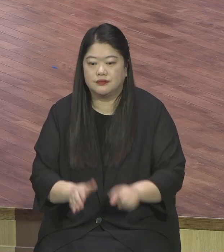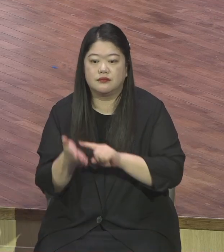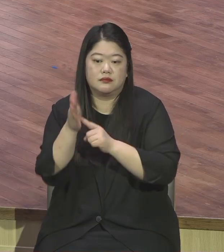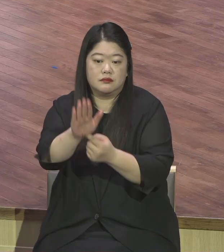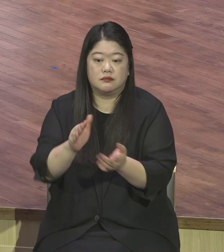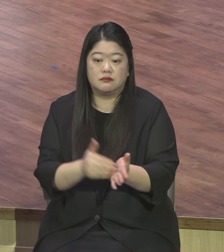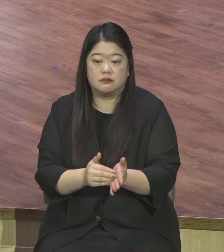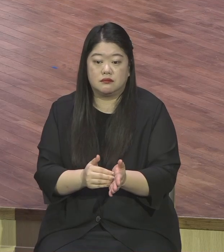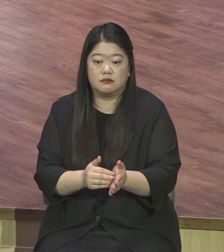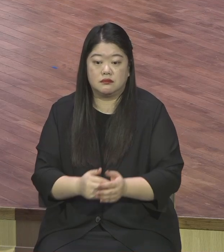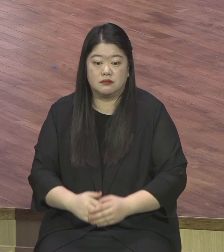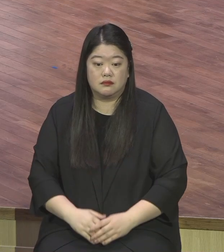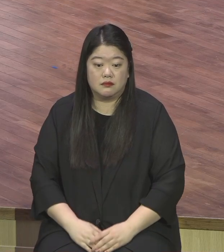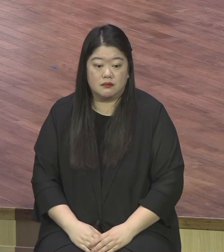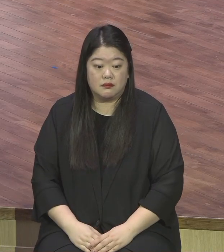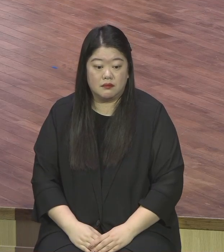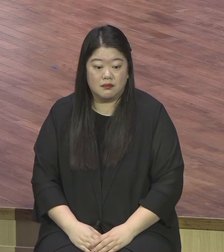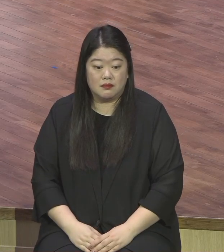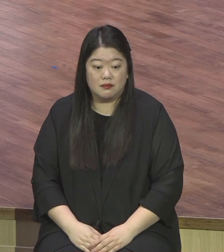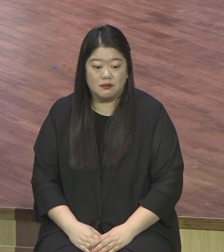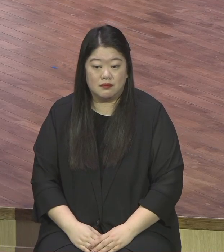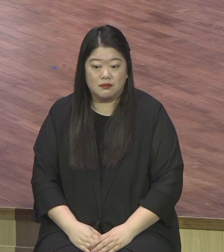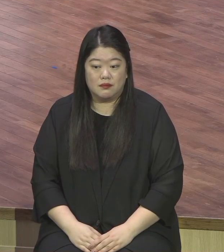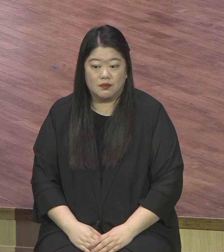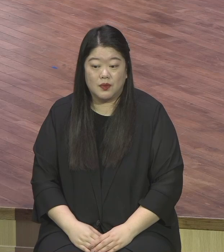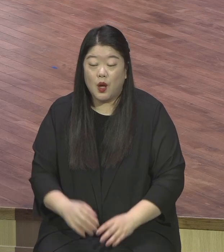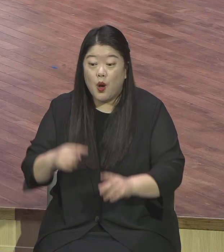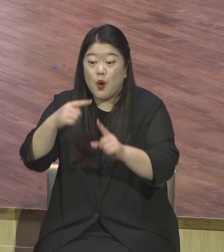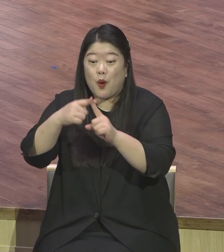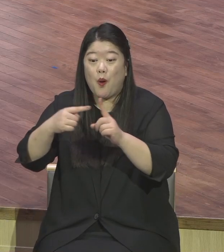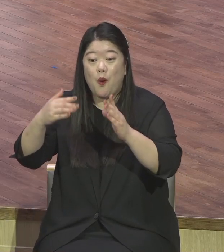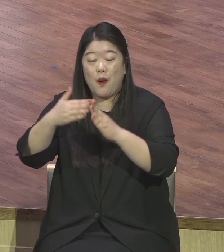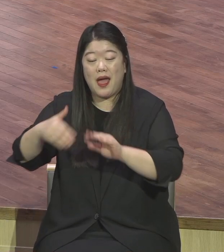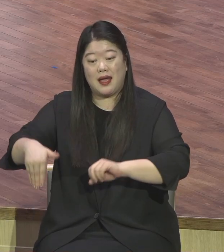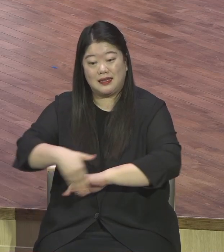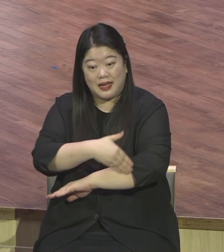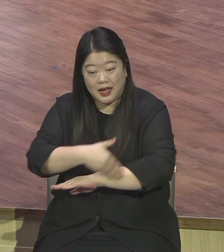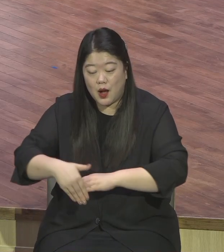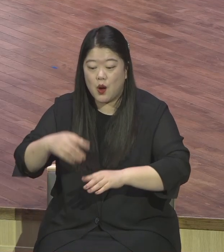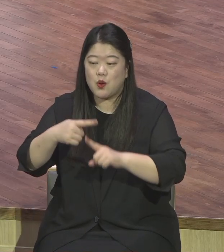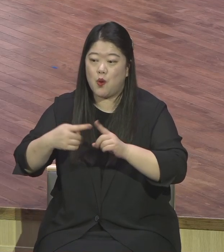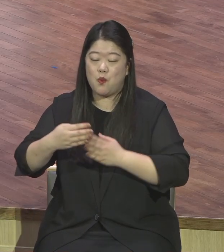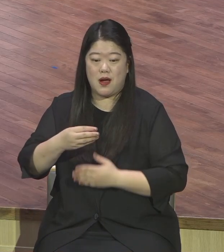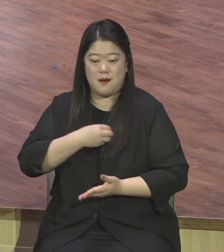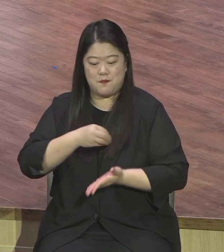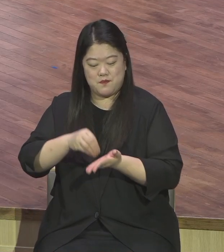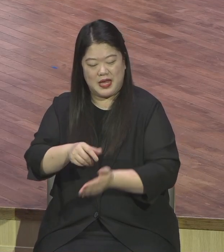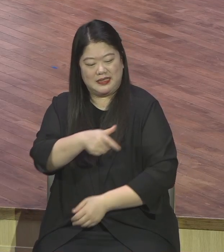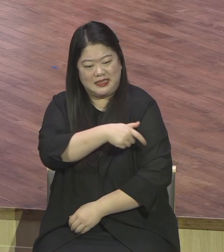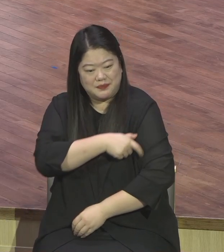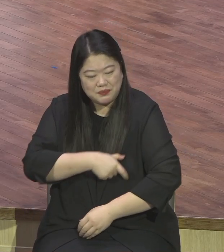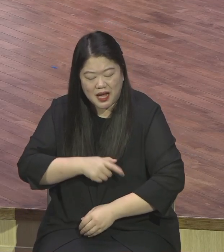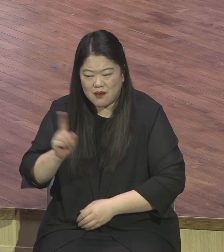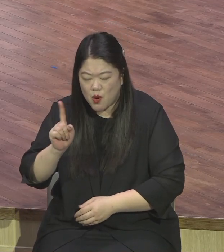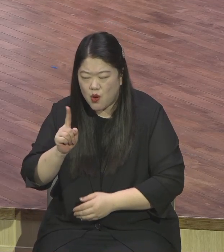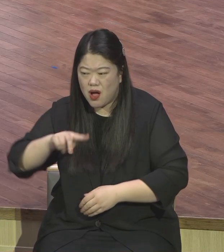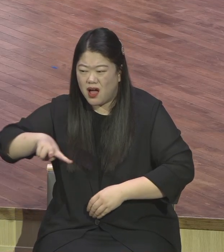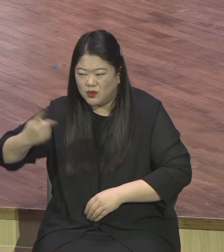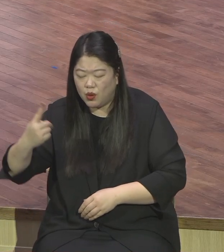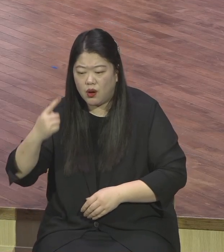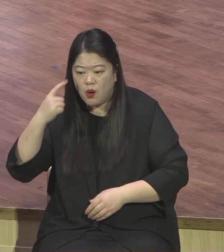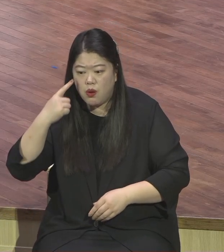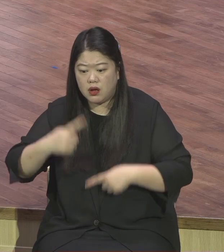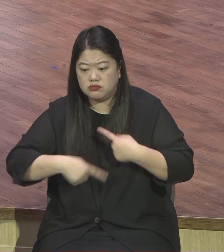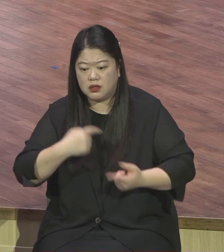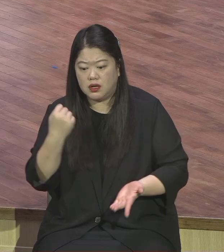얘기예요. 교회를 다니는 신학생하면서 복음 복음하면서도 남 흉보고 남 지적하고 남 따지고 온갖 부정적인 말, 이게 뭐요?